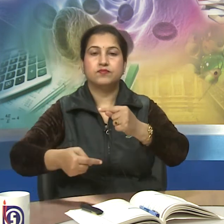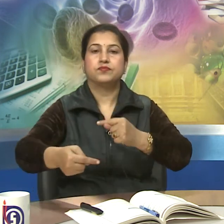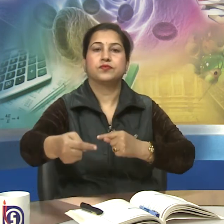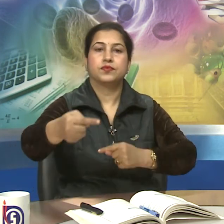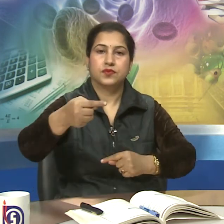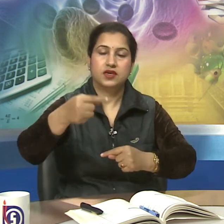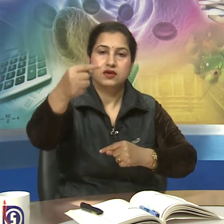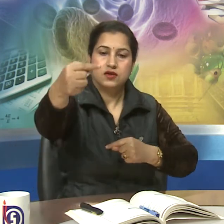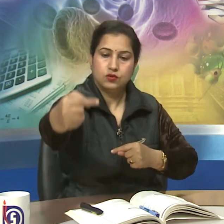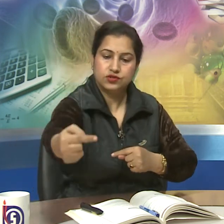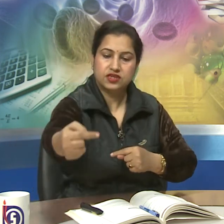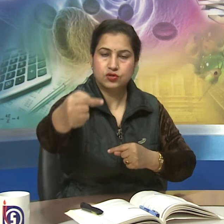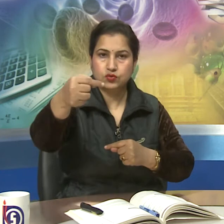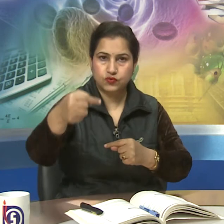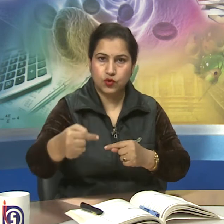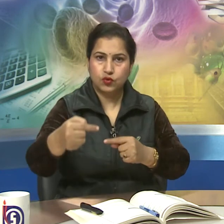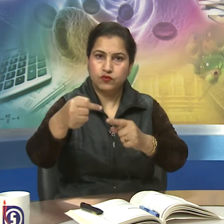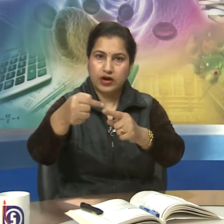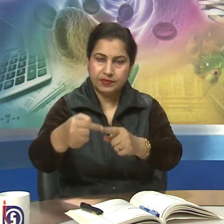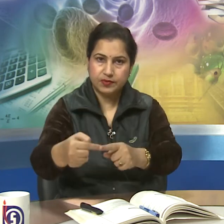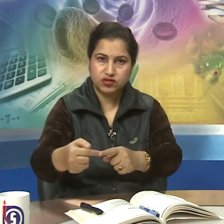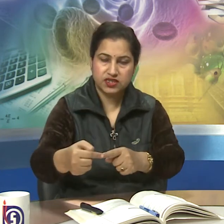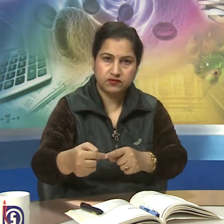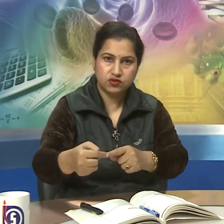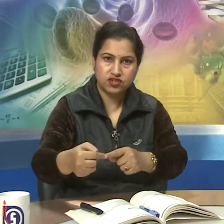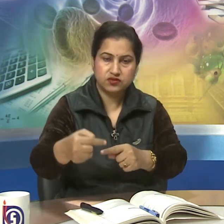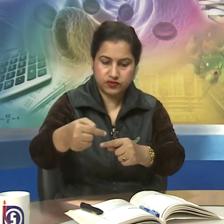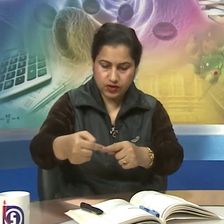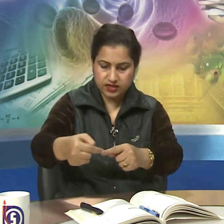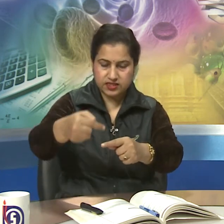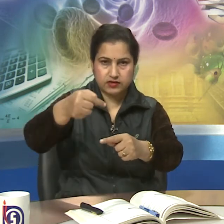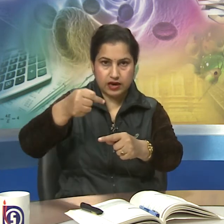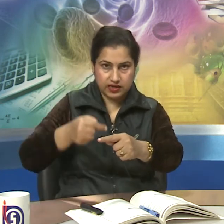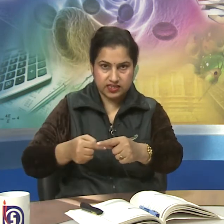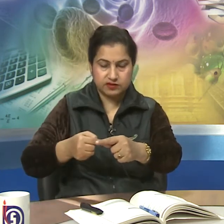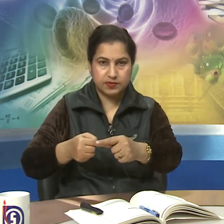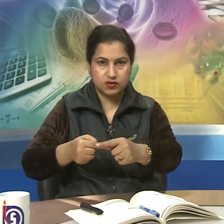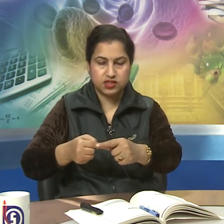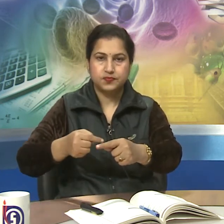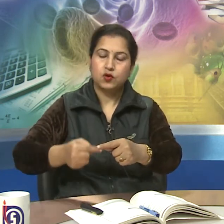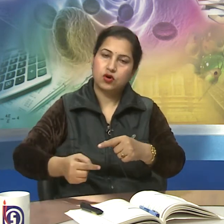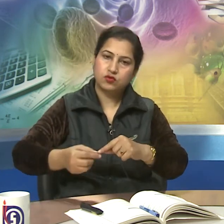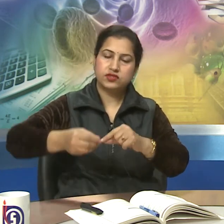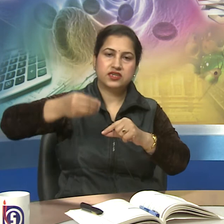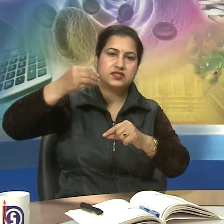कि उसके थ्रू वहां पर पहुंची वह चीज वहां से अगले से इस पर पहुंची और उससे